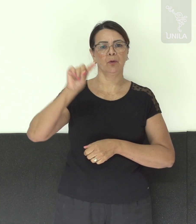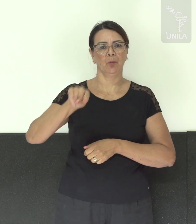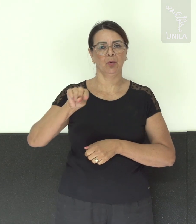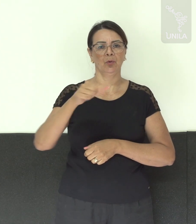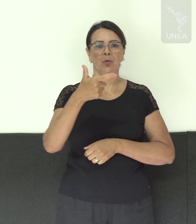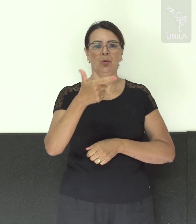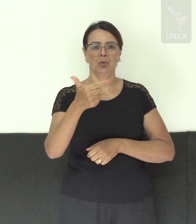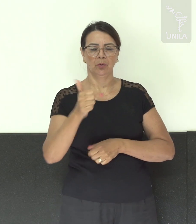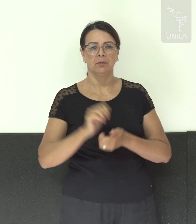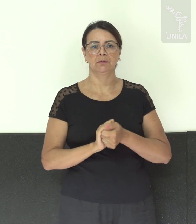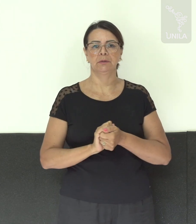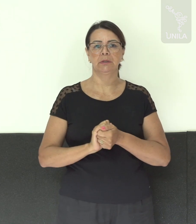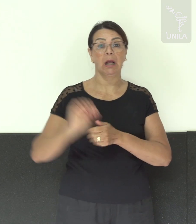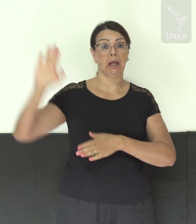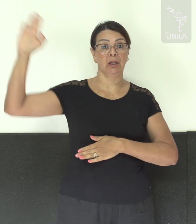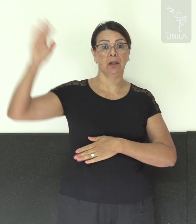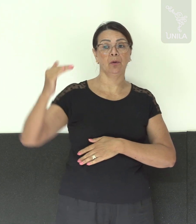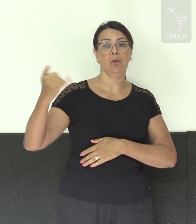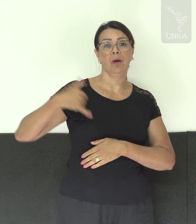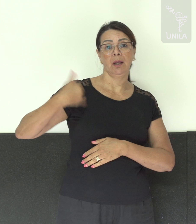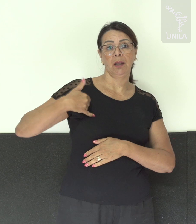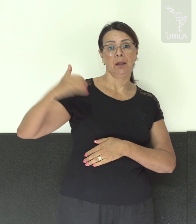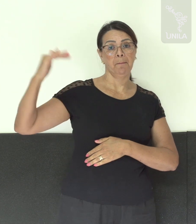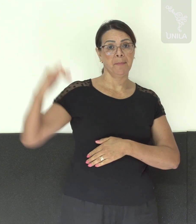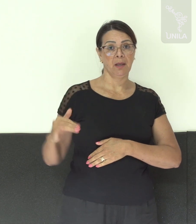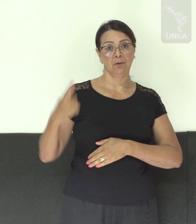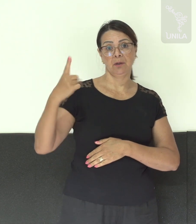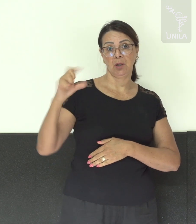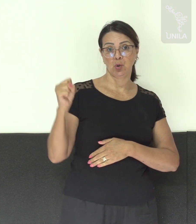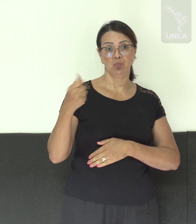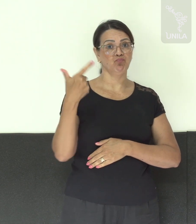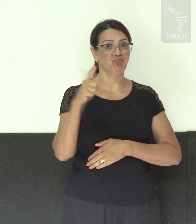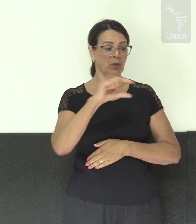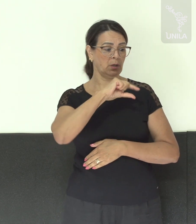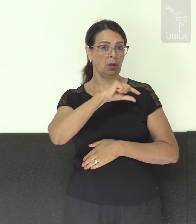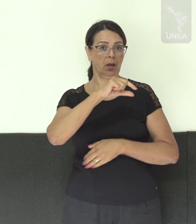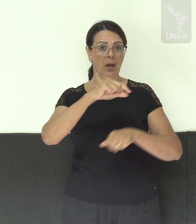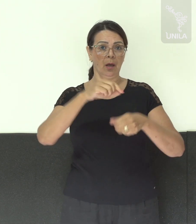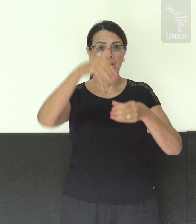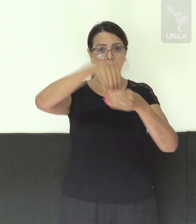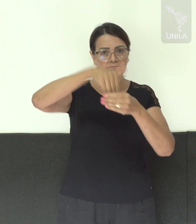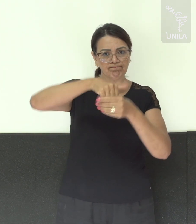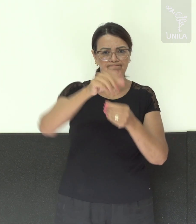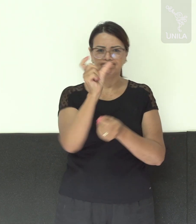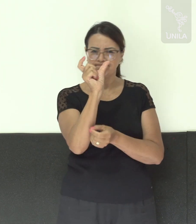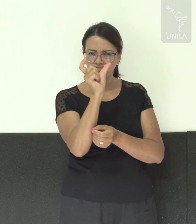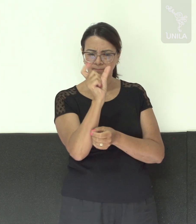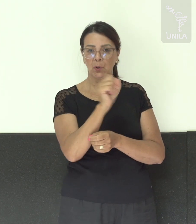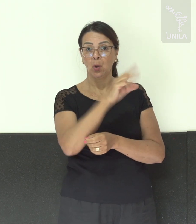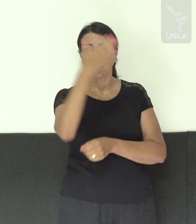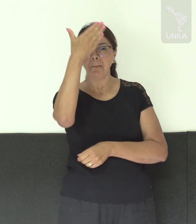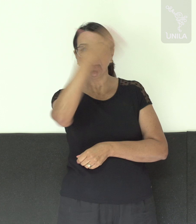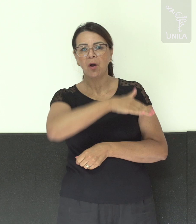9.12. Candidatos menores de 18 anos que não possuírem título de eleitor ou comprovante